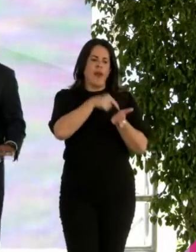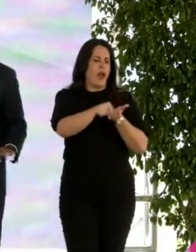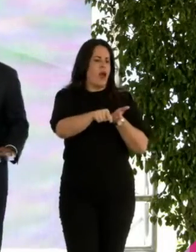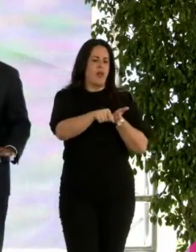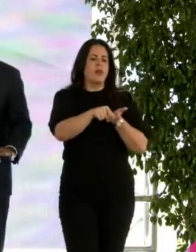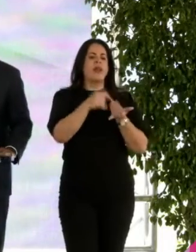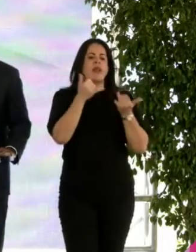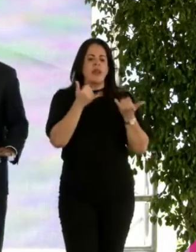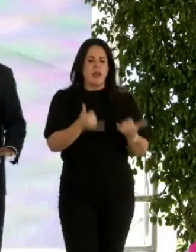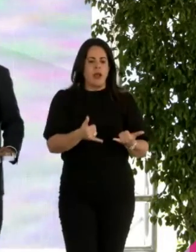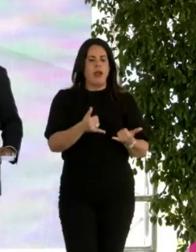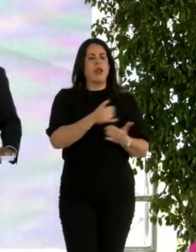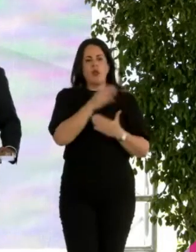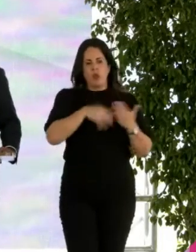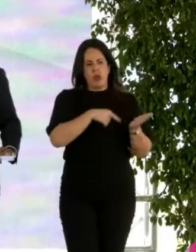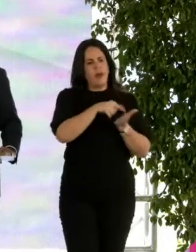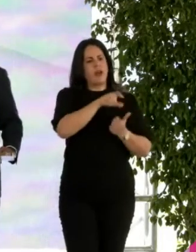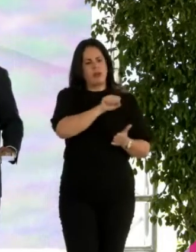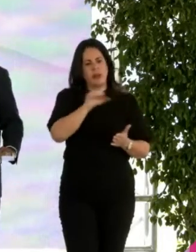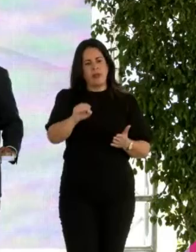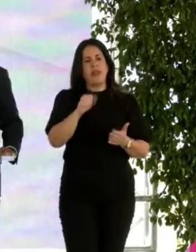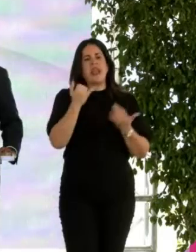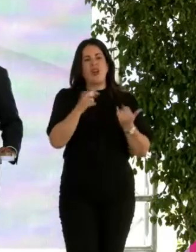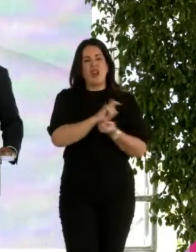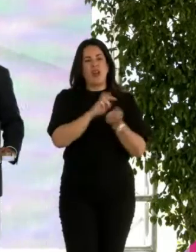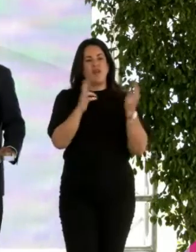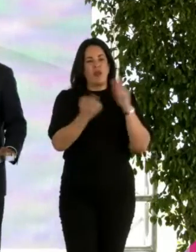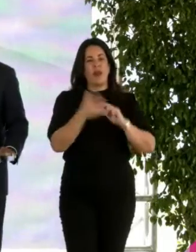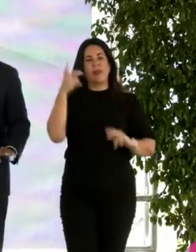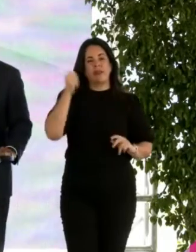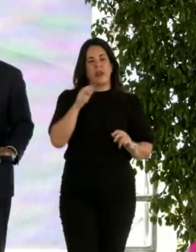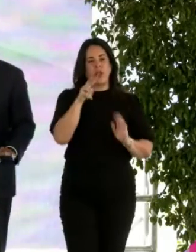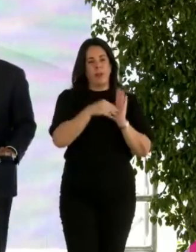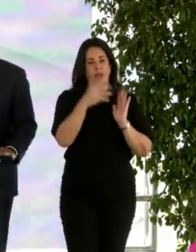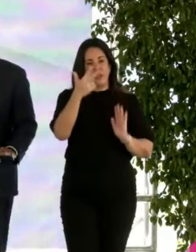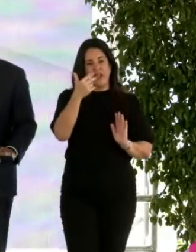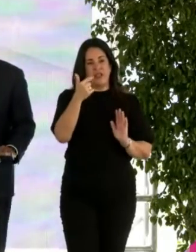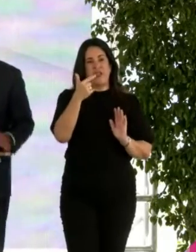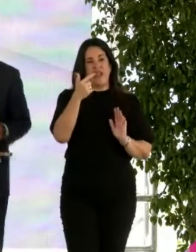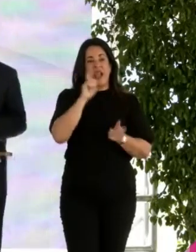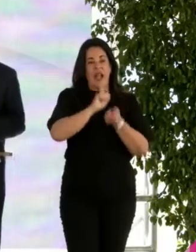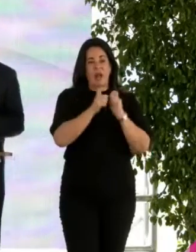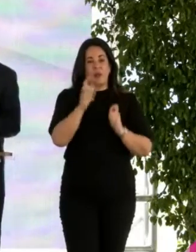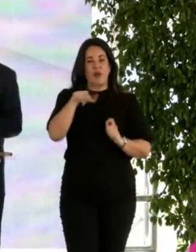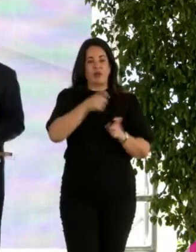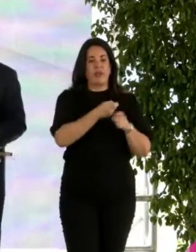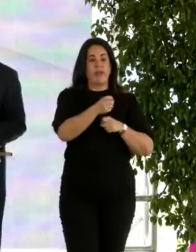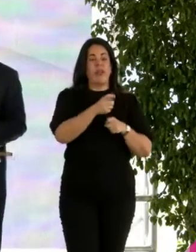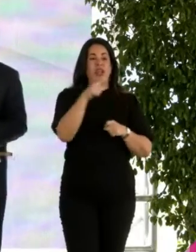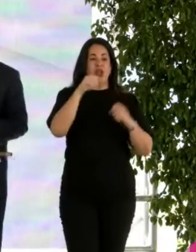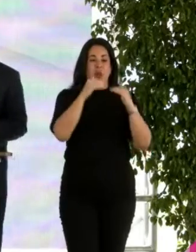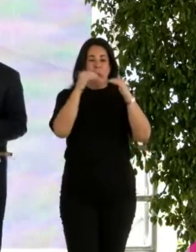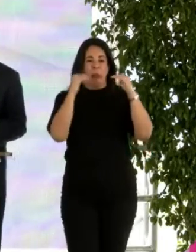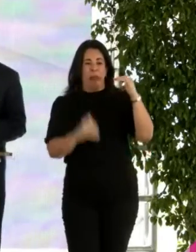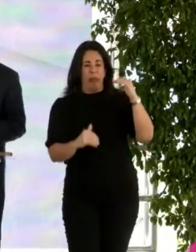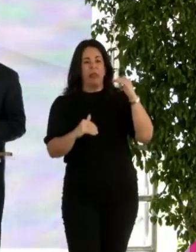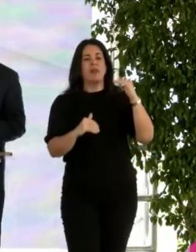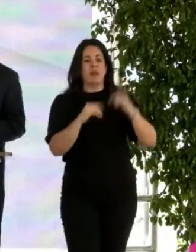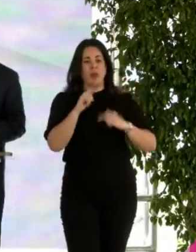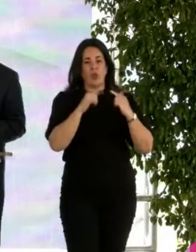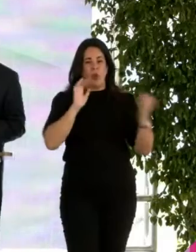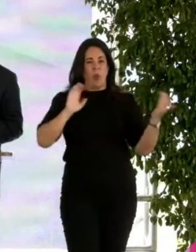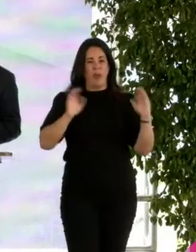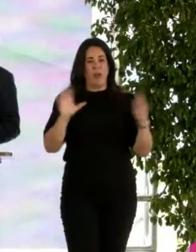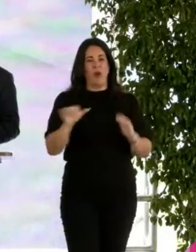de la reforma de los sistemas de pensiones del año 2013. O sea que están en desventaja cuando los